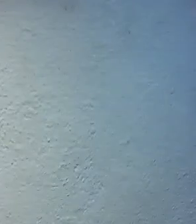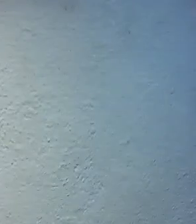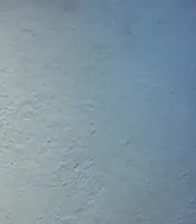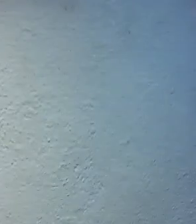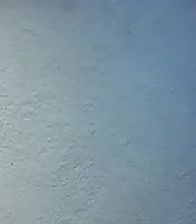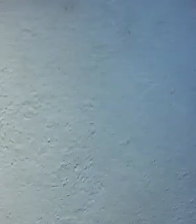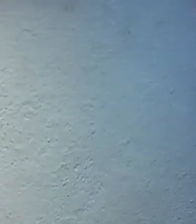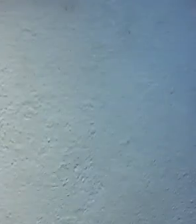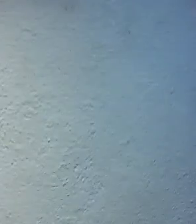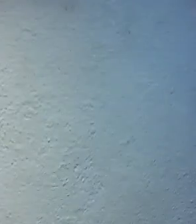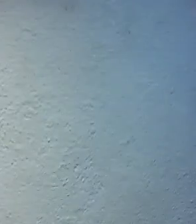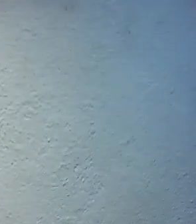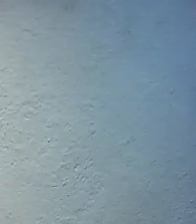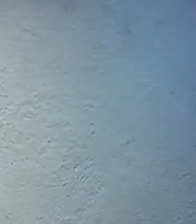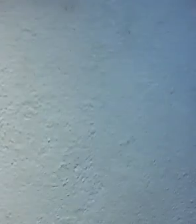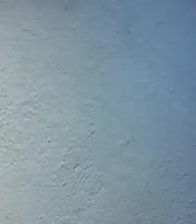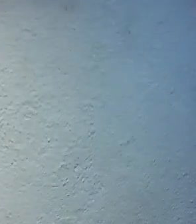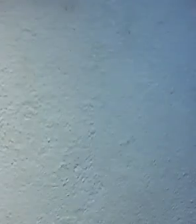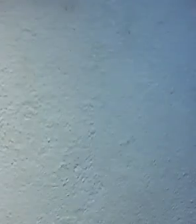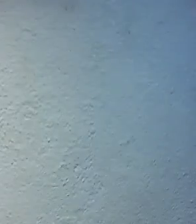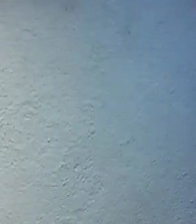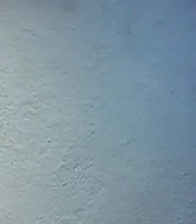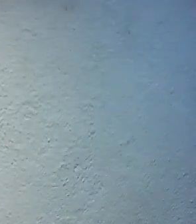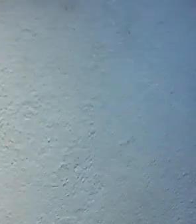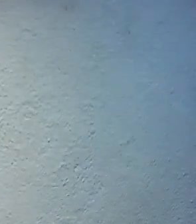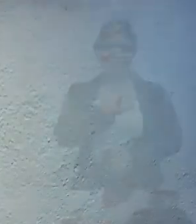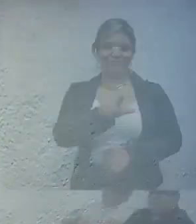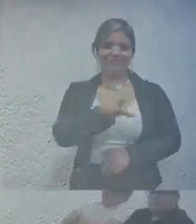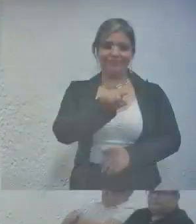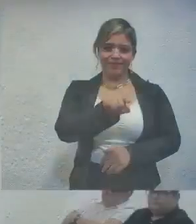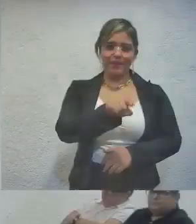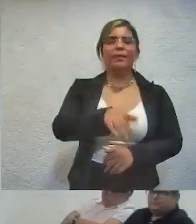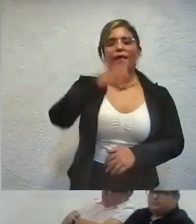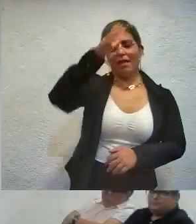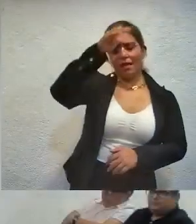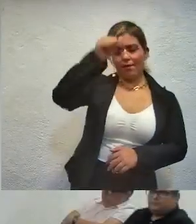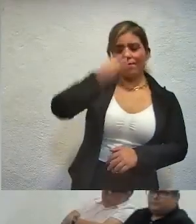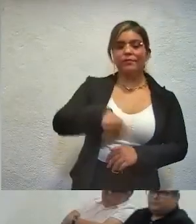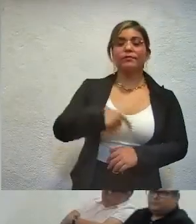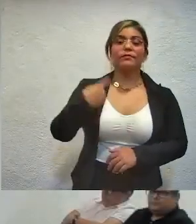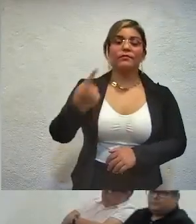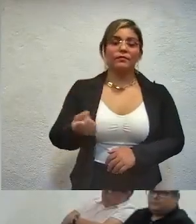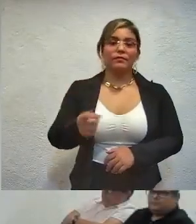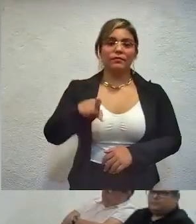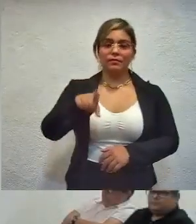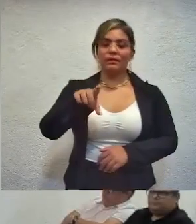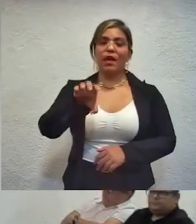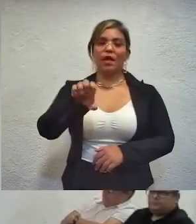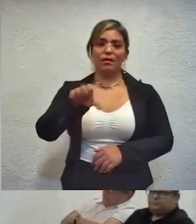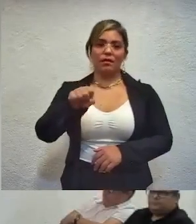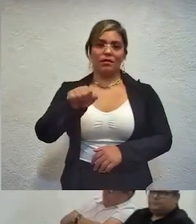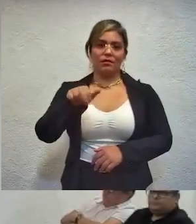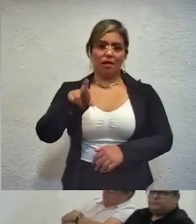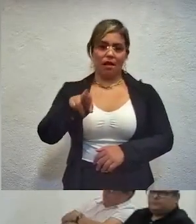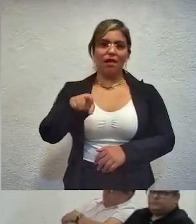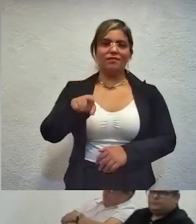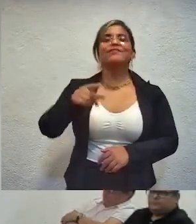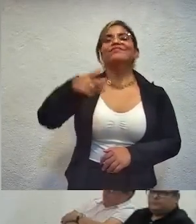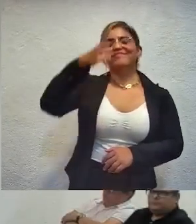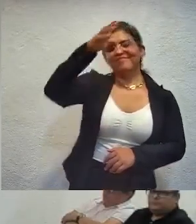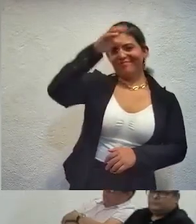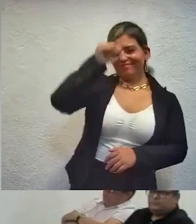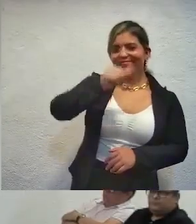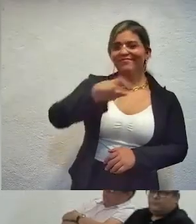magistrada presidenta. Magistrado Daniel Preciado Temiquel. A favor. Magistrado César Salgado Alpizar. A